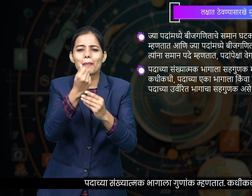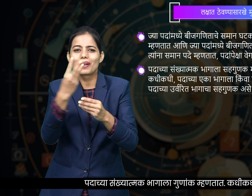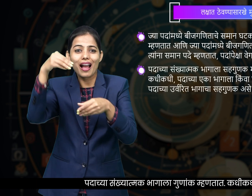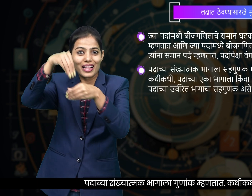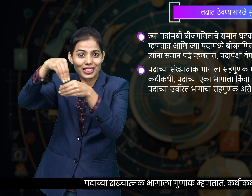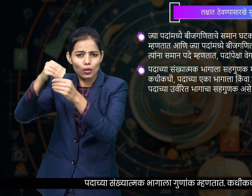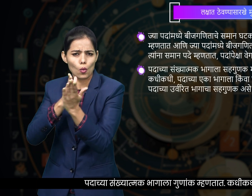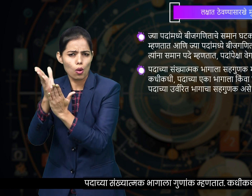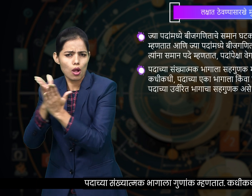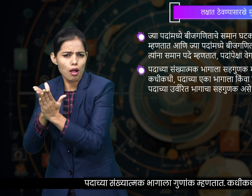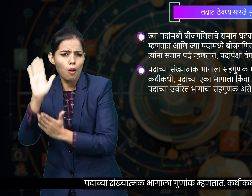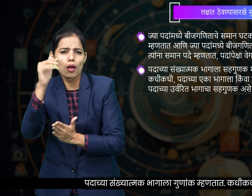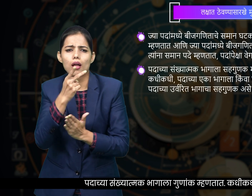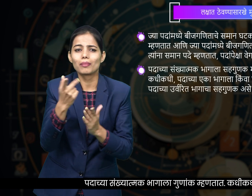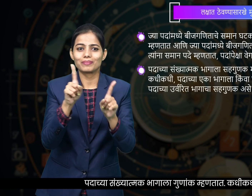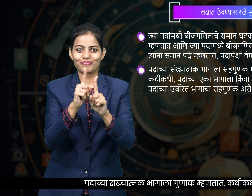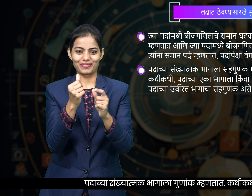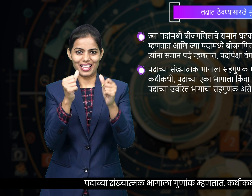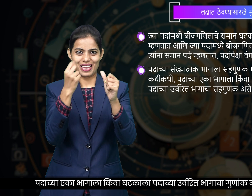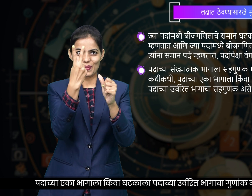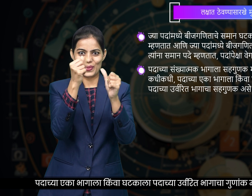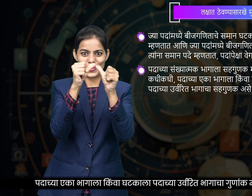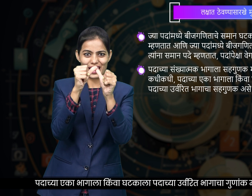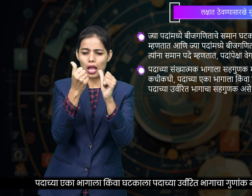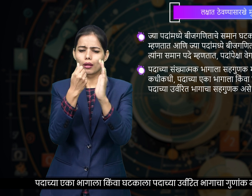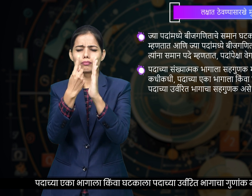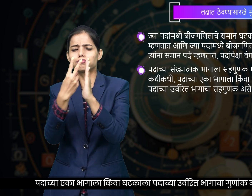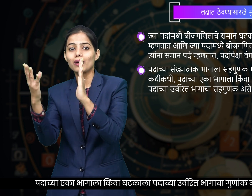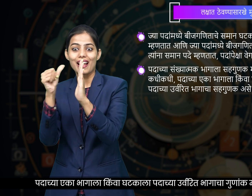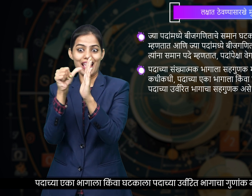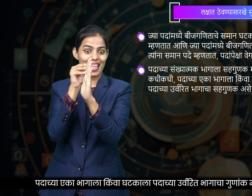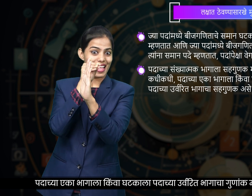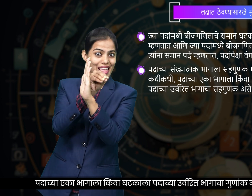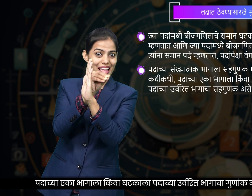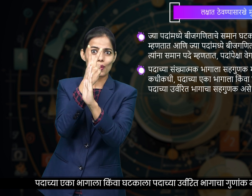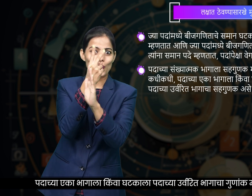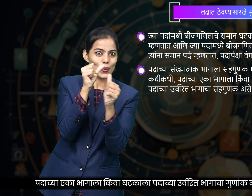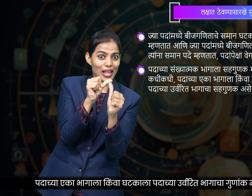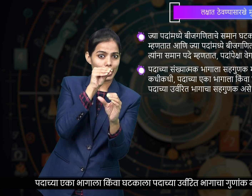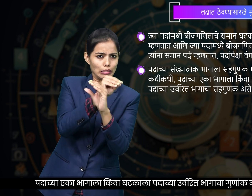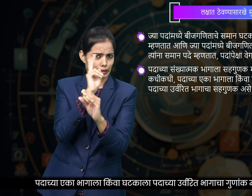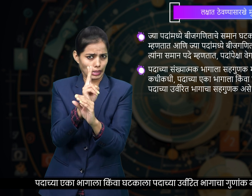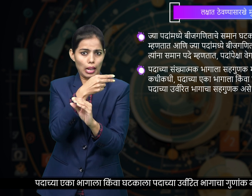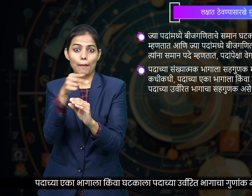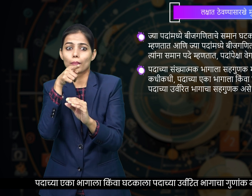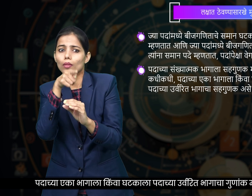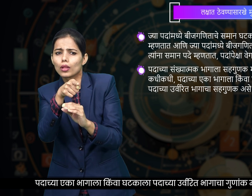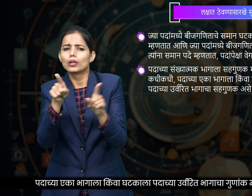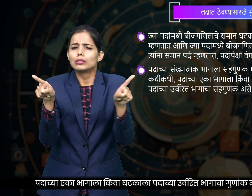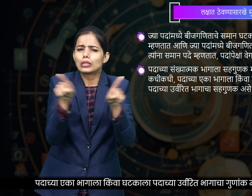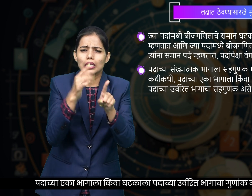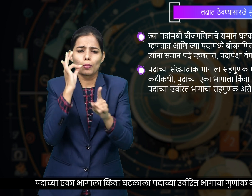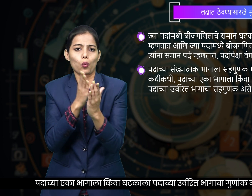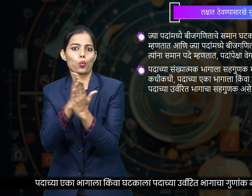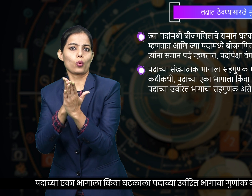पदाच्या संख्यात्मक भागाला गुणांक म्हणतात. कधीकधी पदाच्या एका भागाला किंवा घटकाला पदाच्या उर्वरित भागाचा